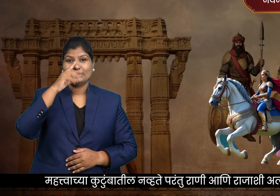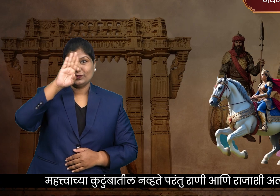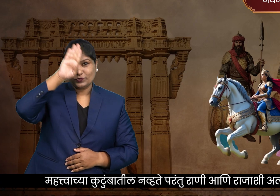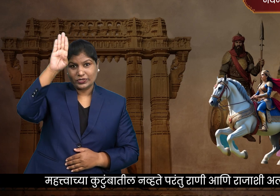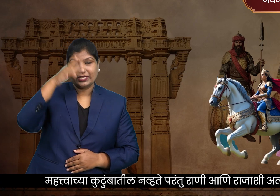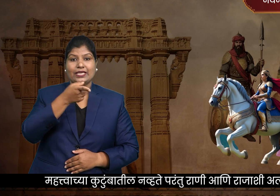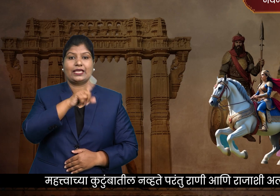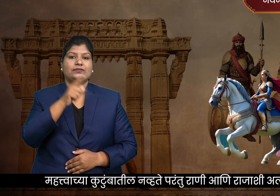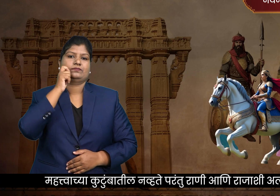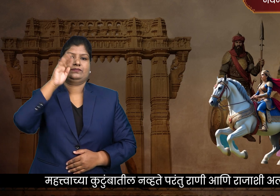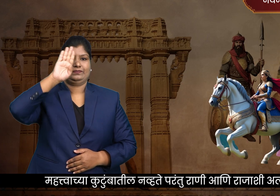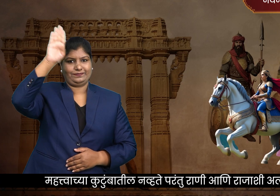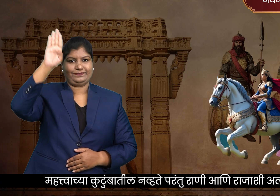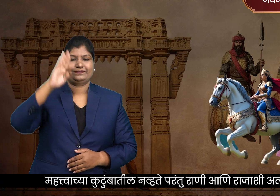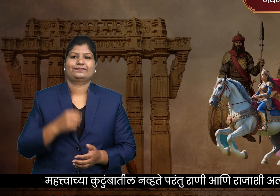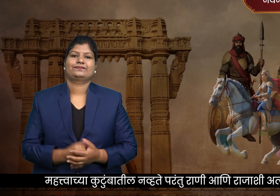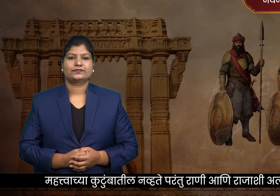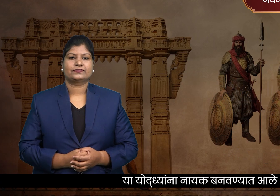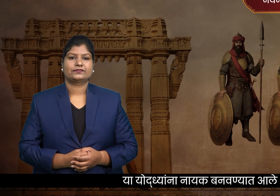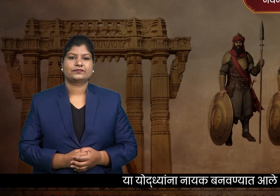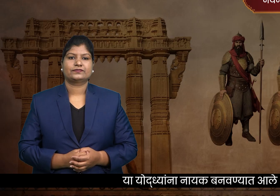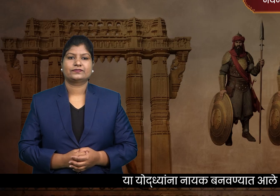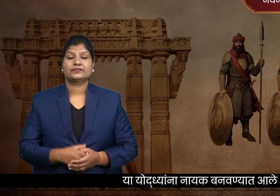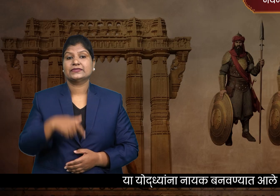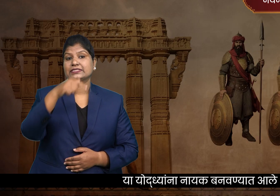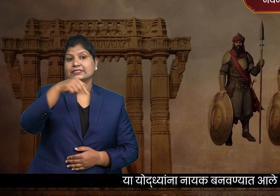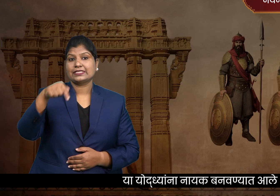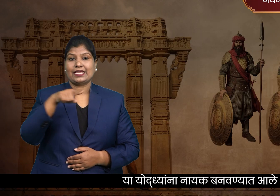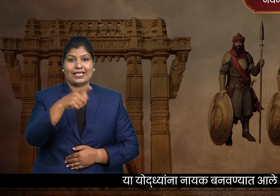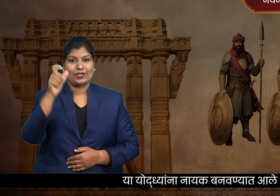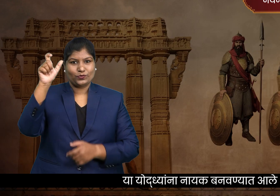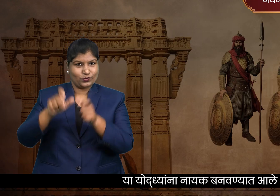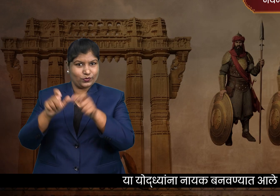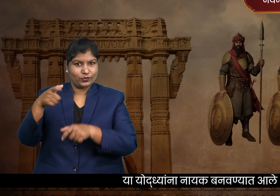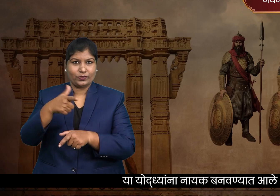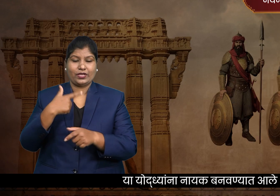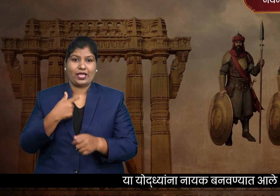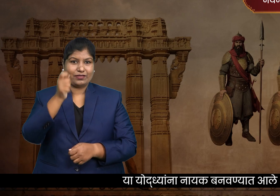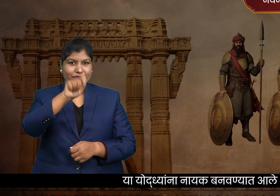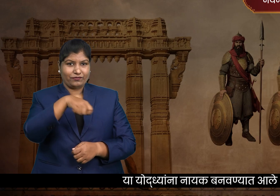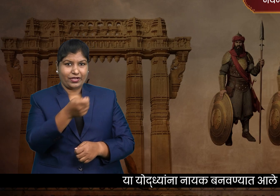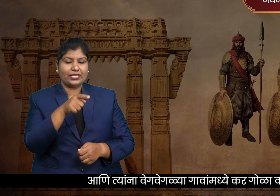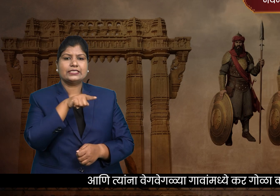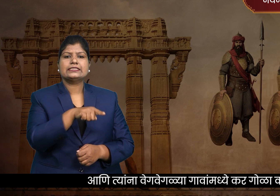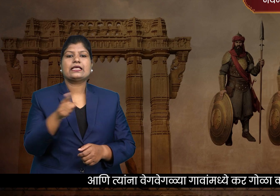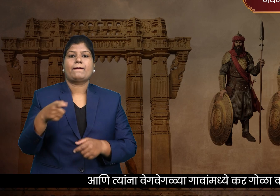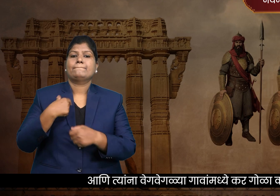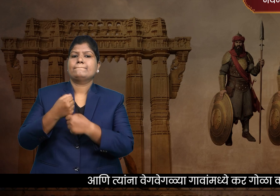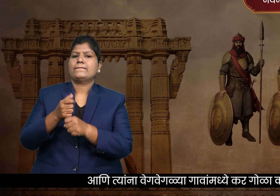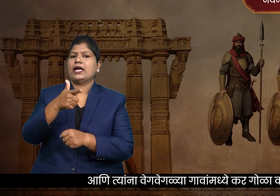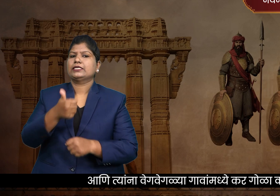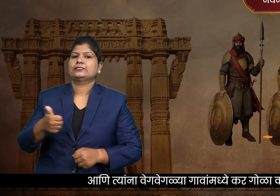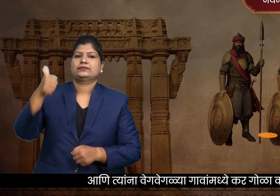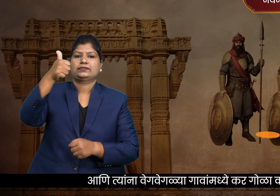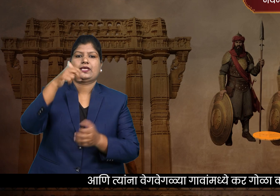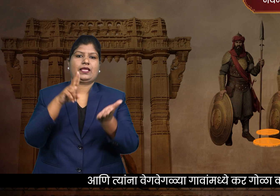अत्यंत निष्ठावान होते. ये योद्ध्यांचा नायक बनवण्यात आले आणि